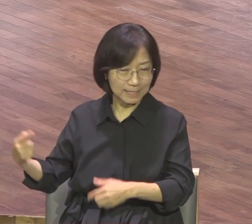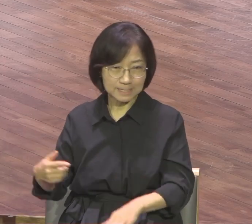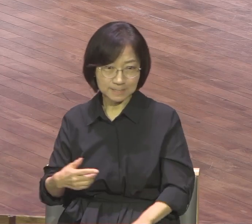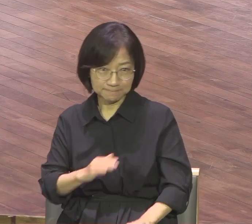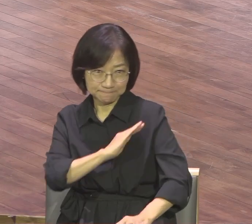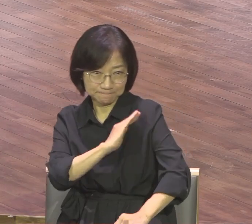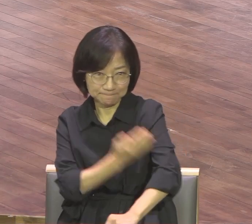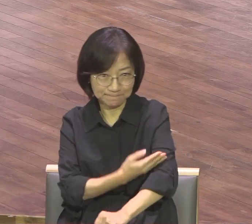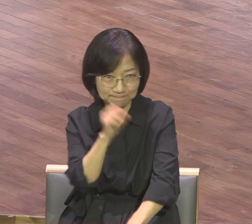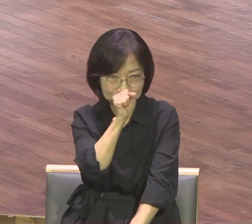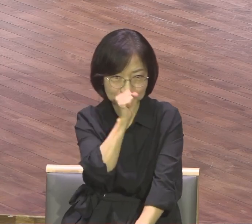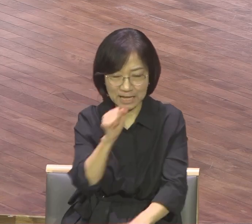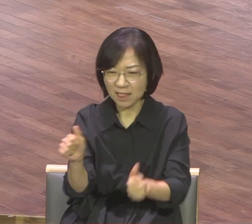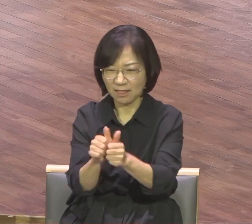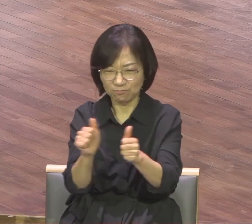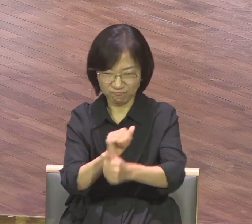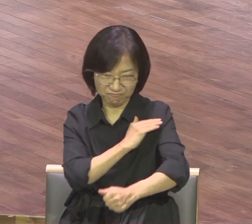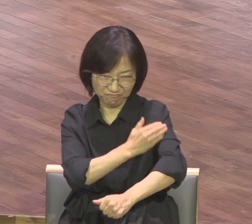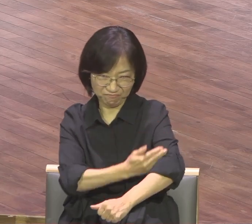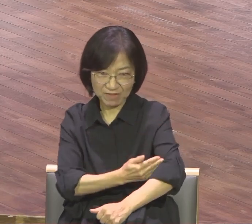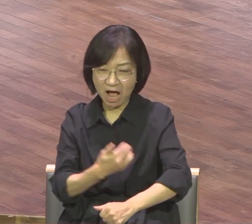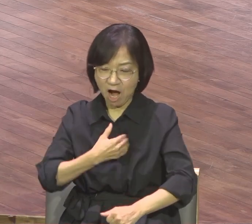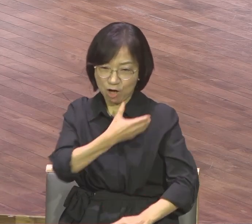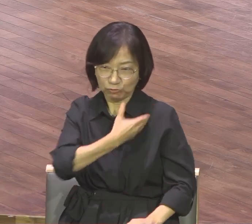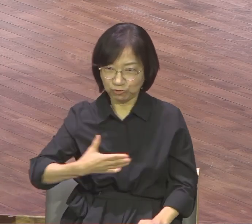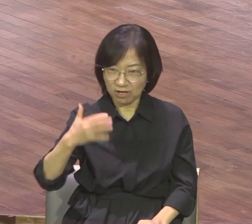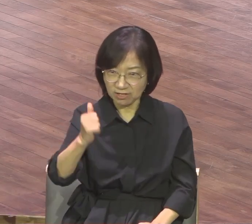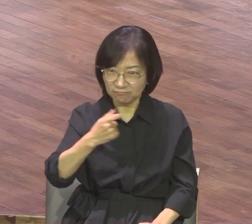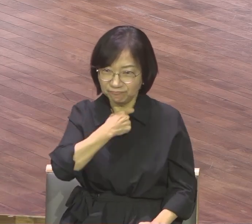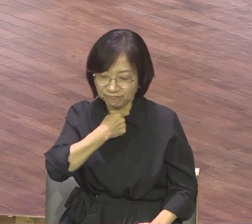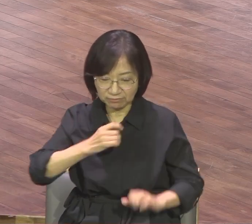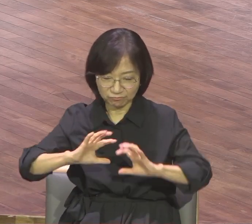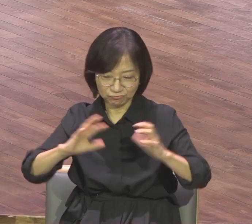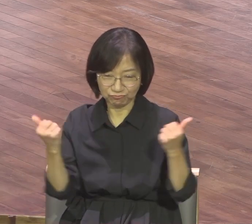권력을 좋아합니다. 구청장하고 국회의원하고